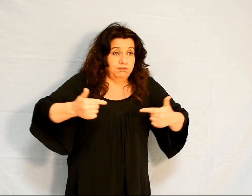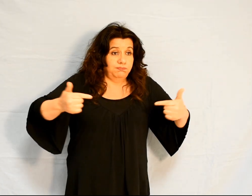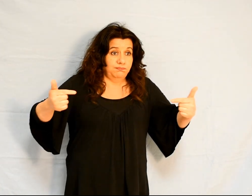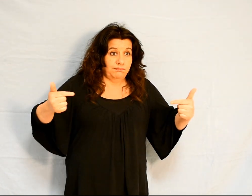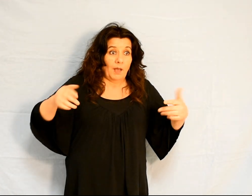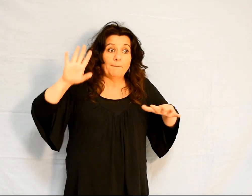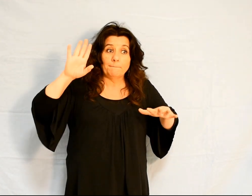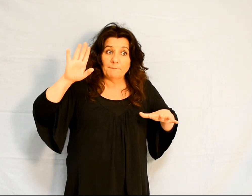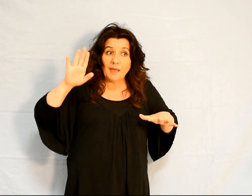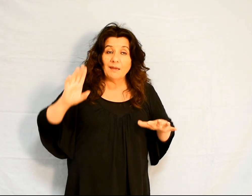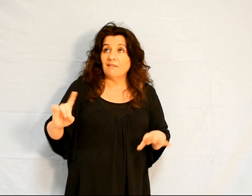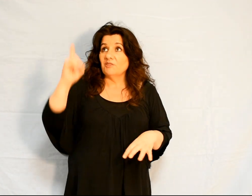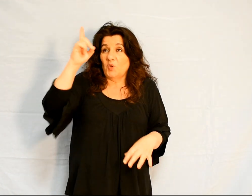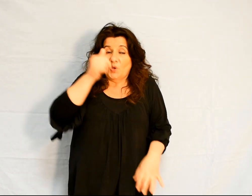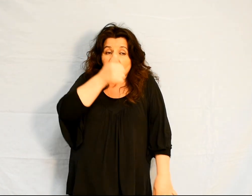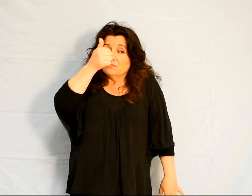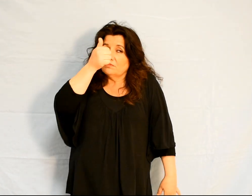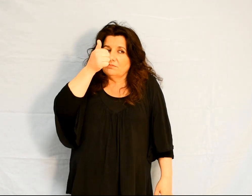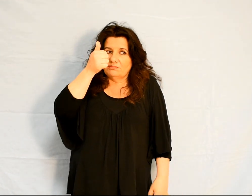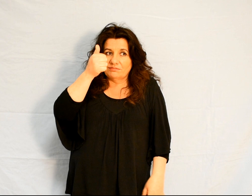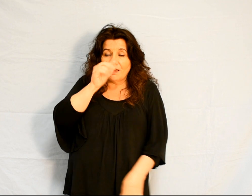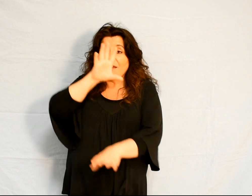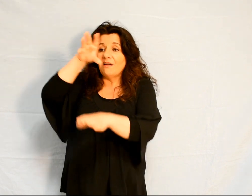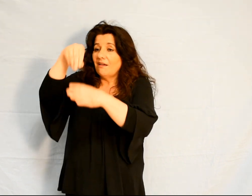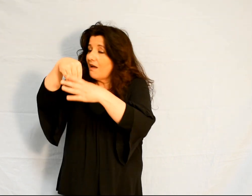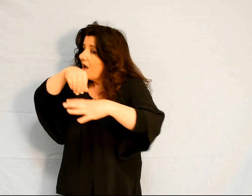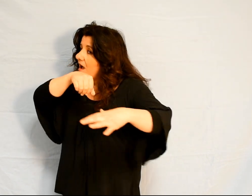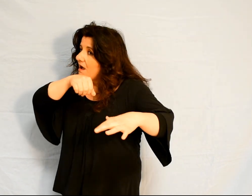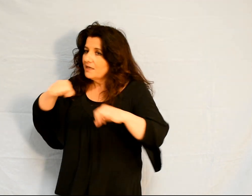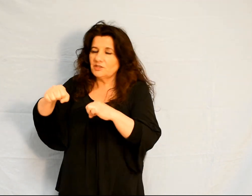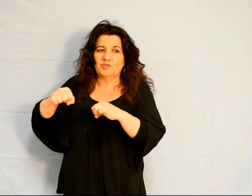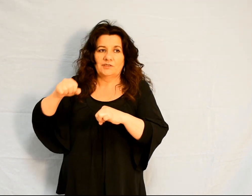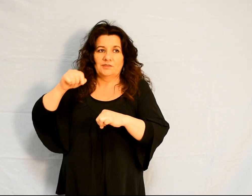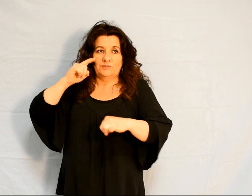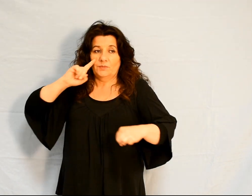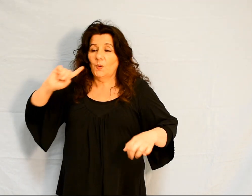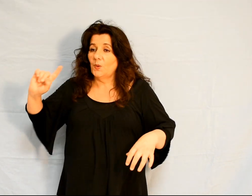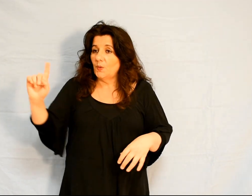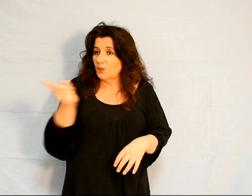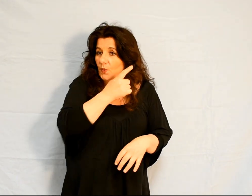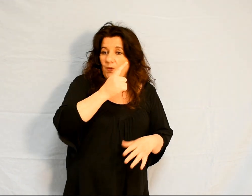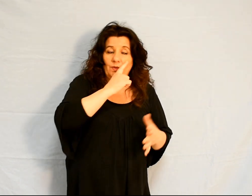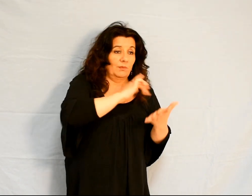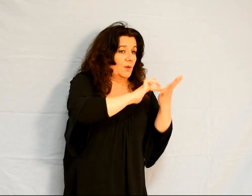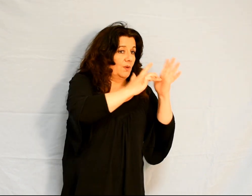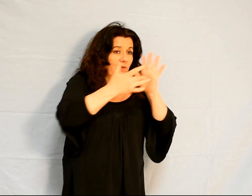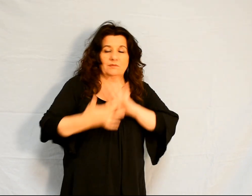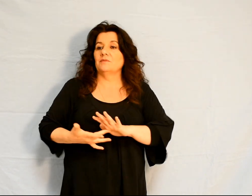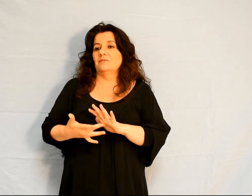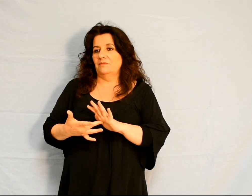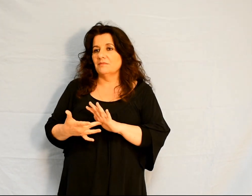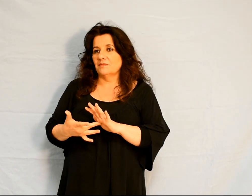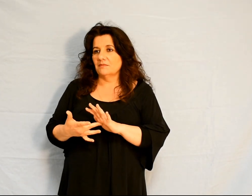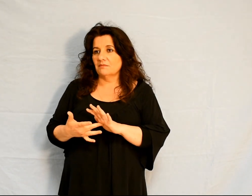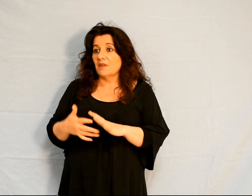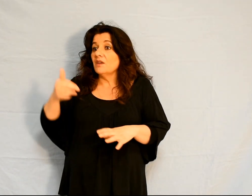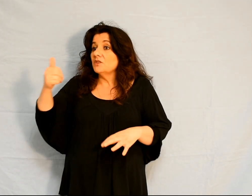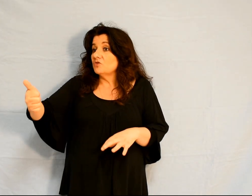c'est le même Dieu qui agit en tout et en tous. À chacun est donné de